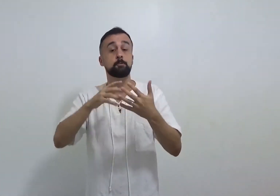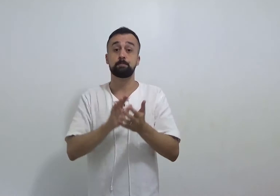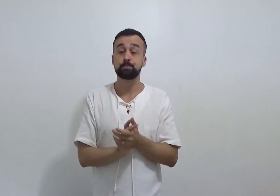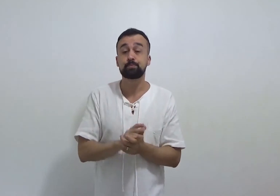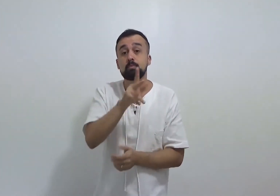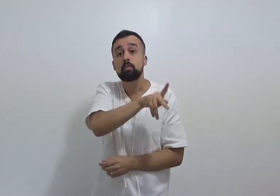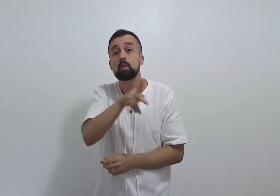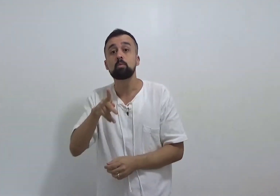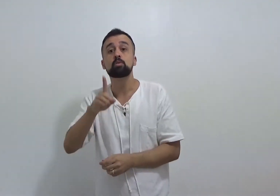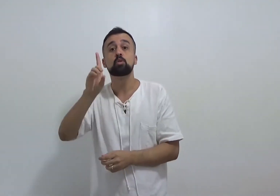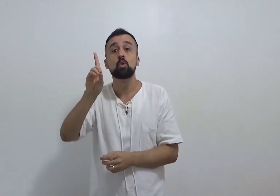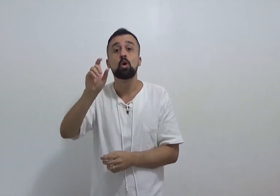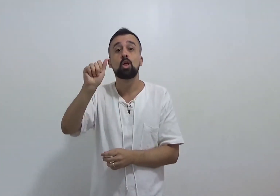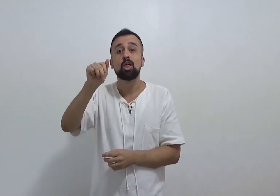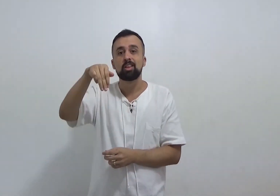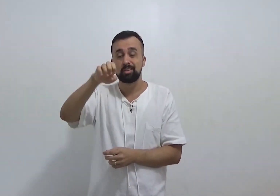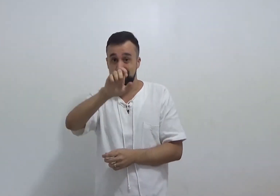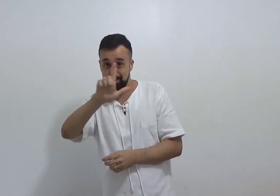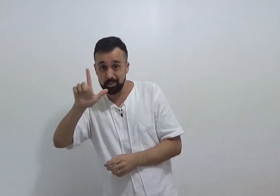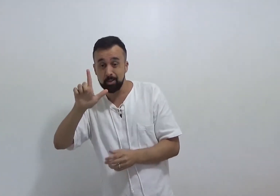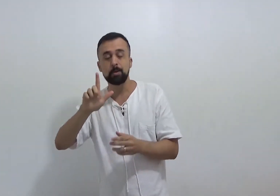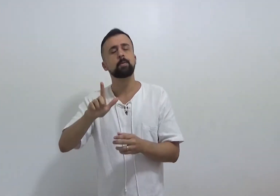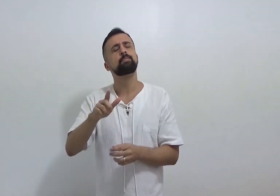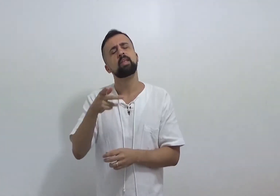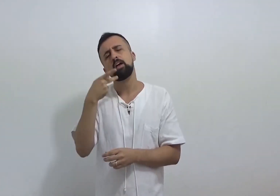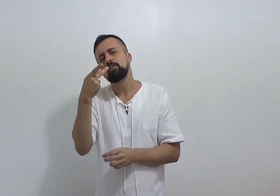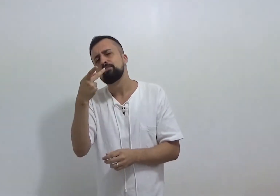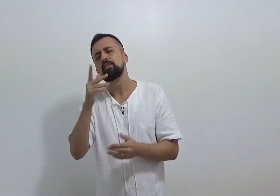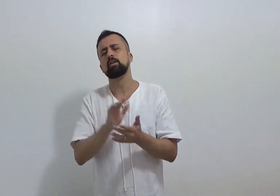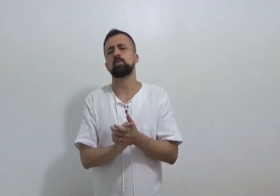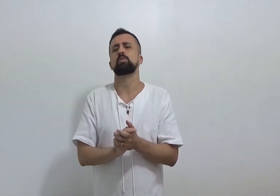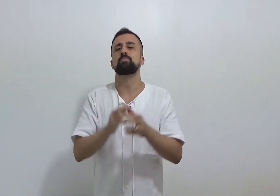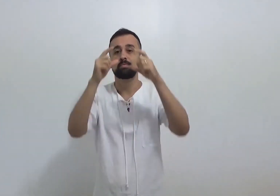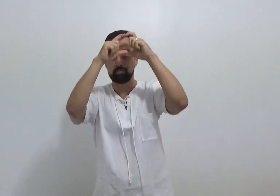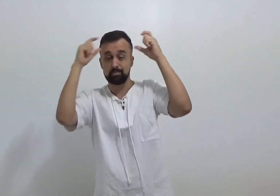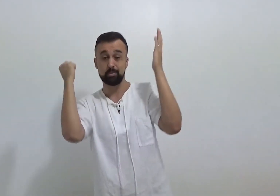Então, agora eu vou provocar vocês a refletirem.